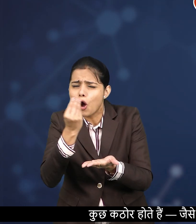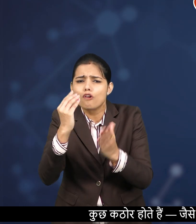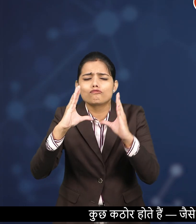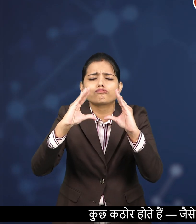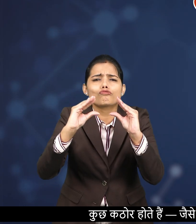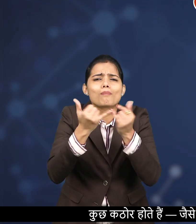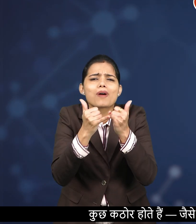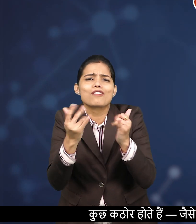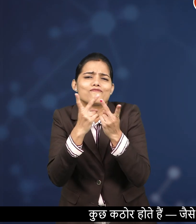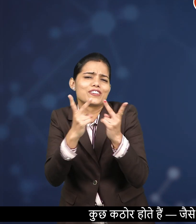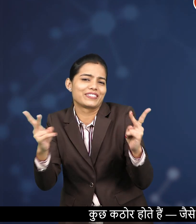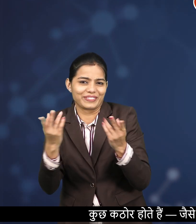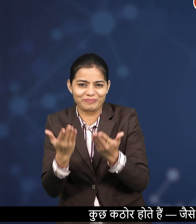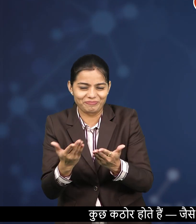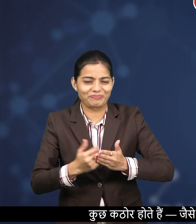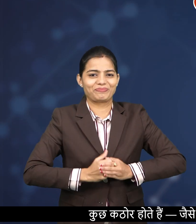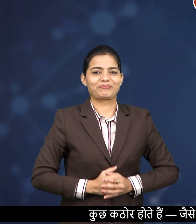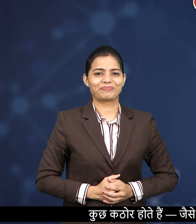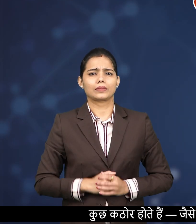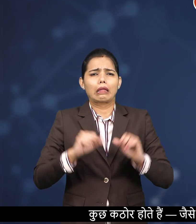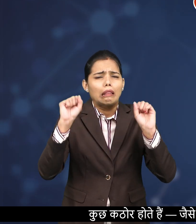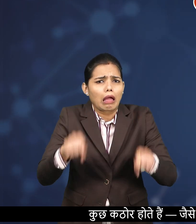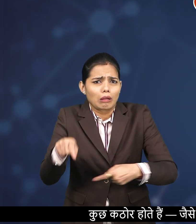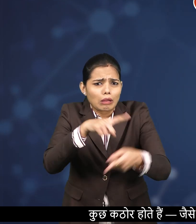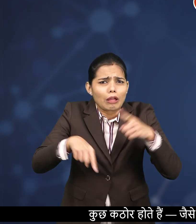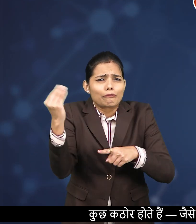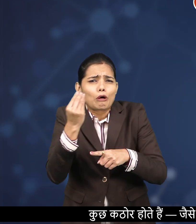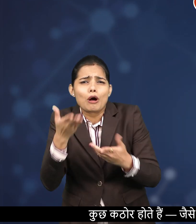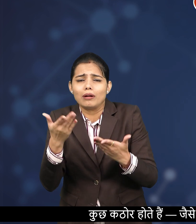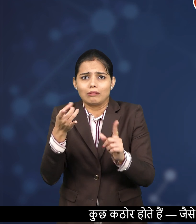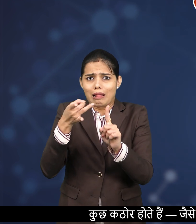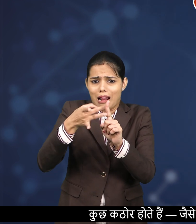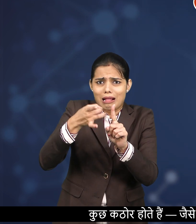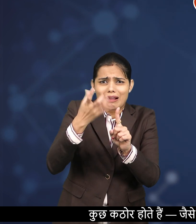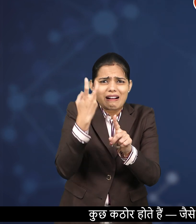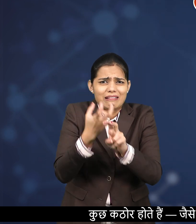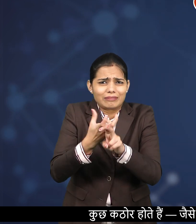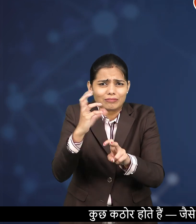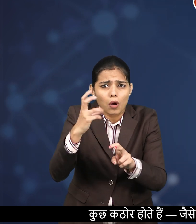कुछ कठोर होते हैं जैसे पेपरवेट, चाबी, कुछ नरम जैसे खिलौना।